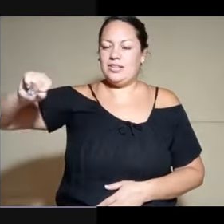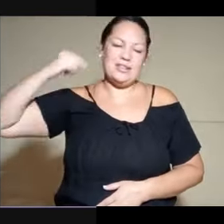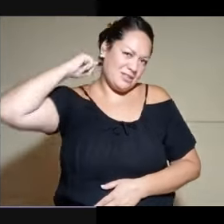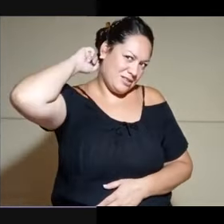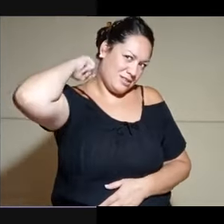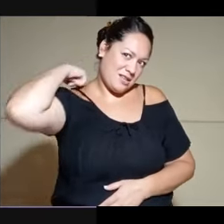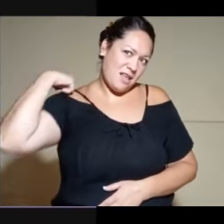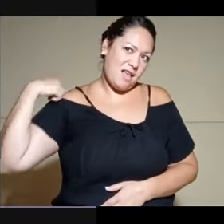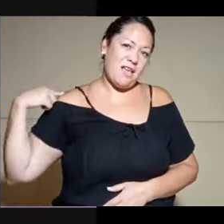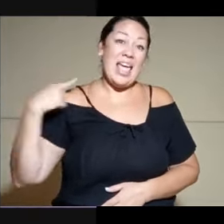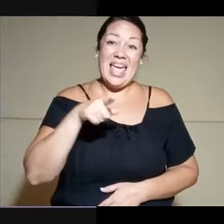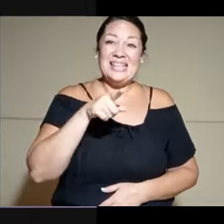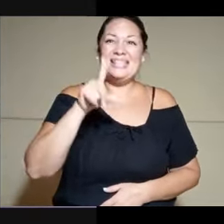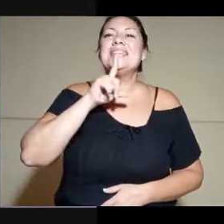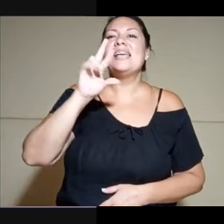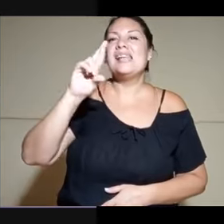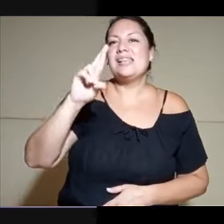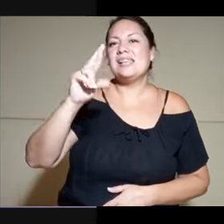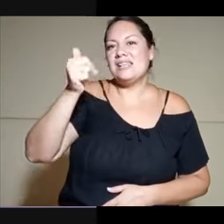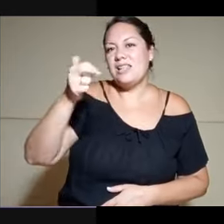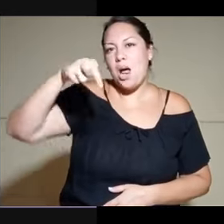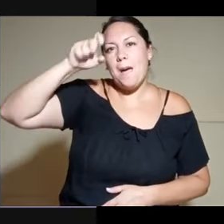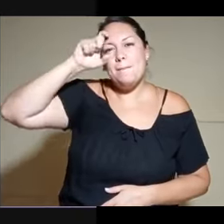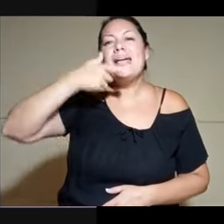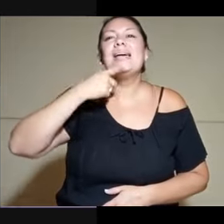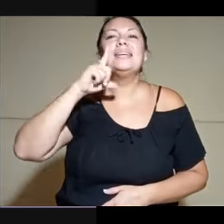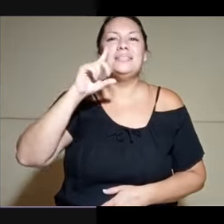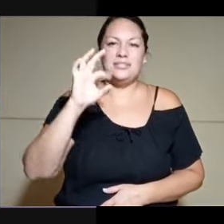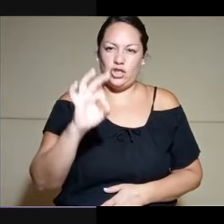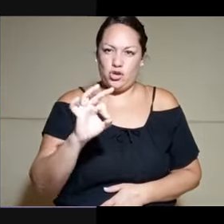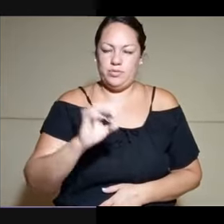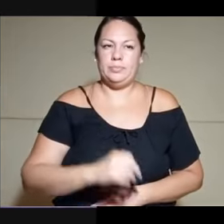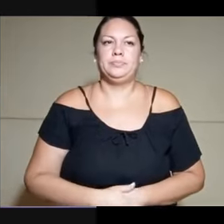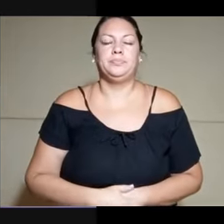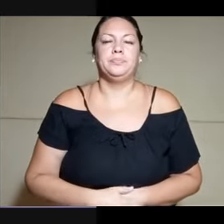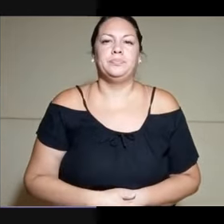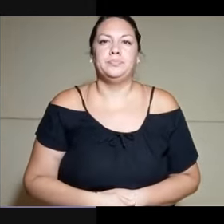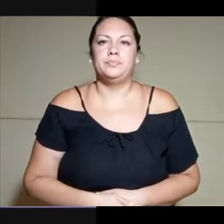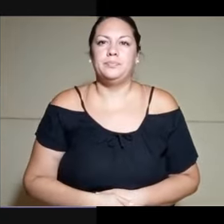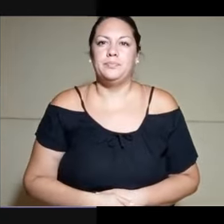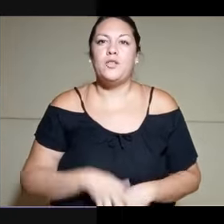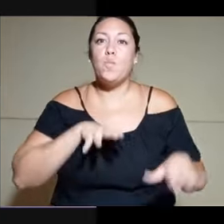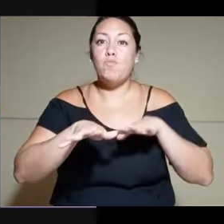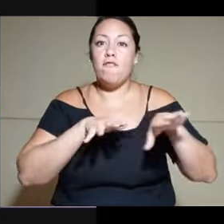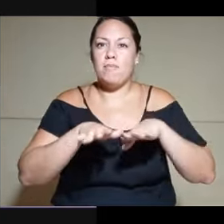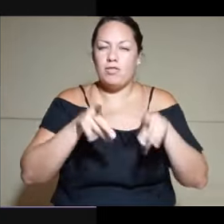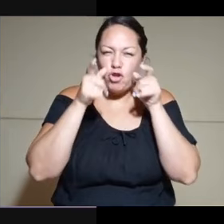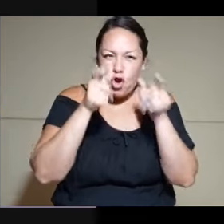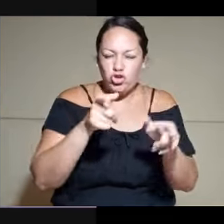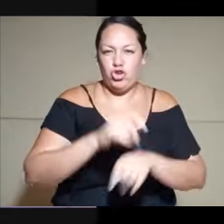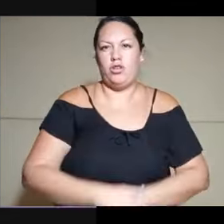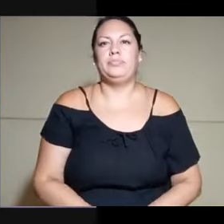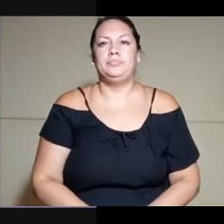es el trapecio, el del cuello. Ah, el que va todo por la parte de la espalda, la parte de arriba de la espalda. Ese